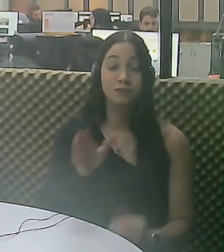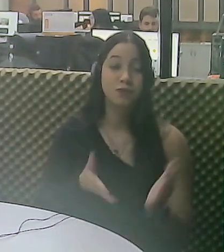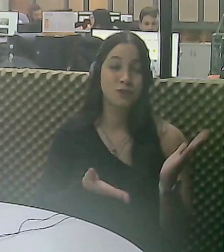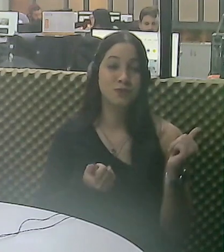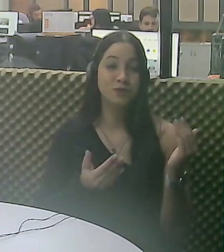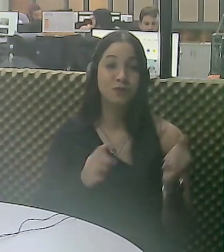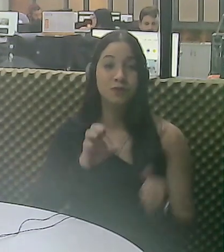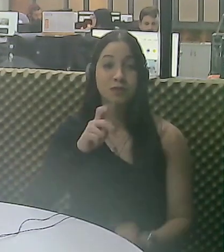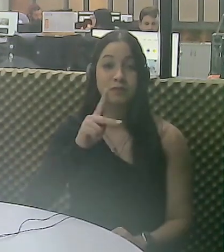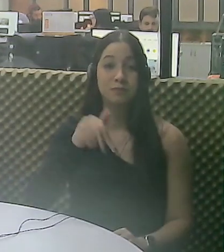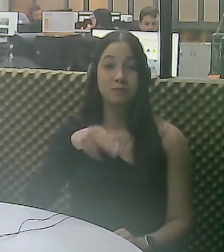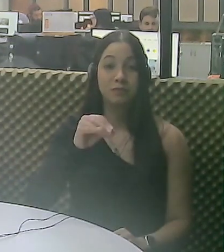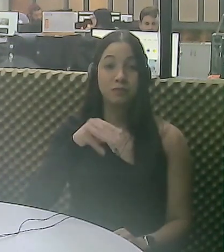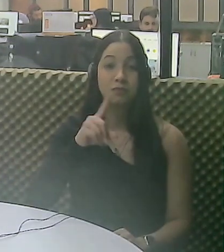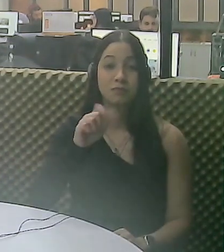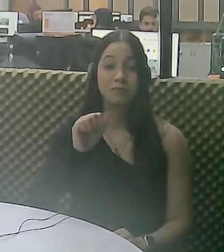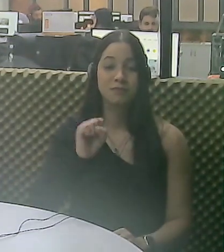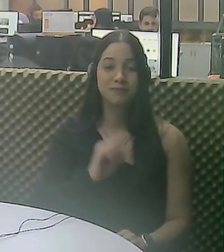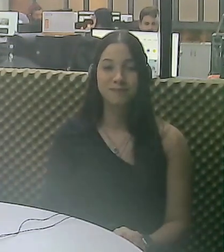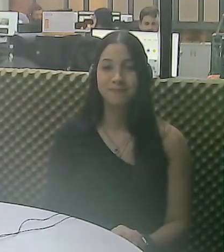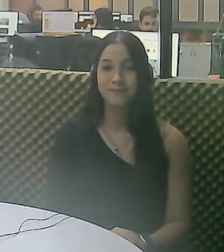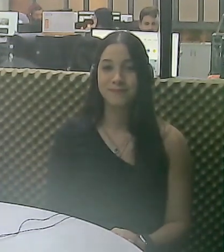Juventude, Epaminondas da Costa.